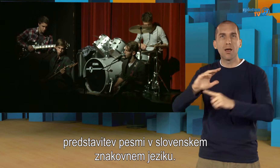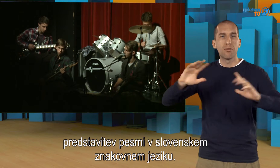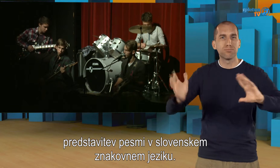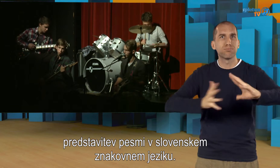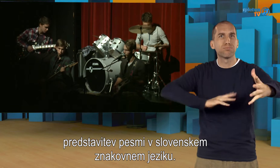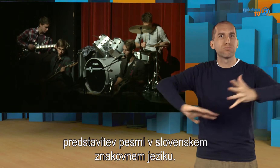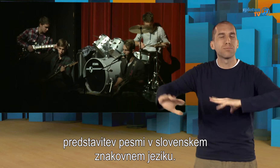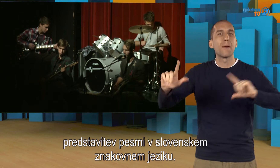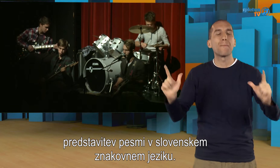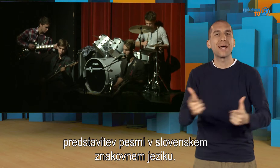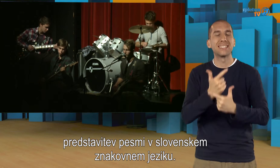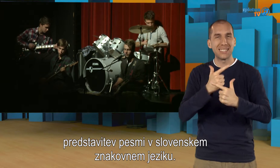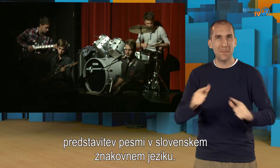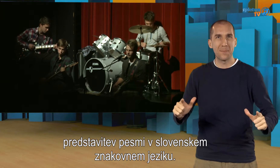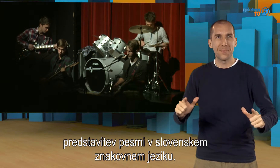jeziku.